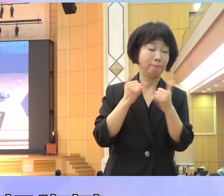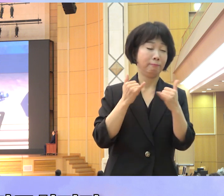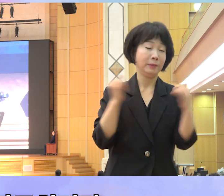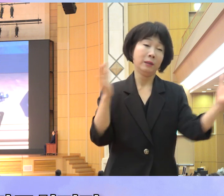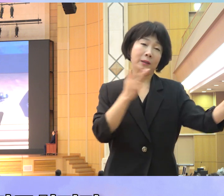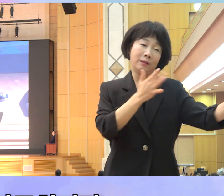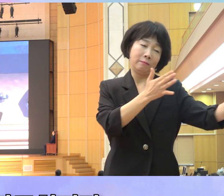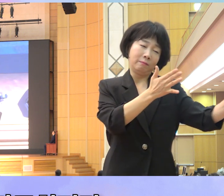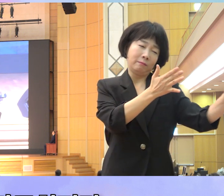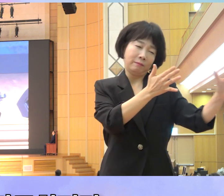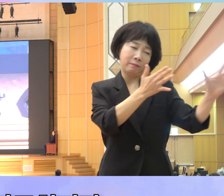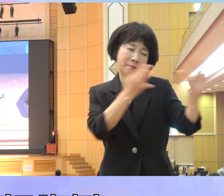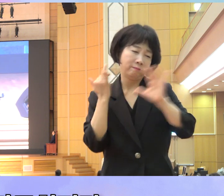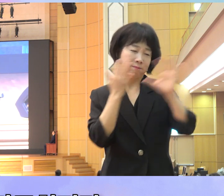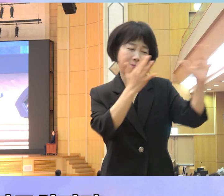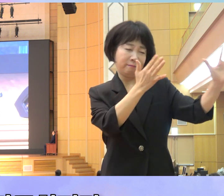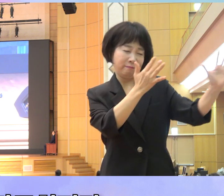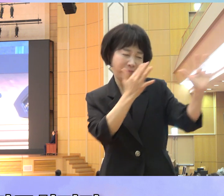우리들이 줄지어